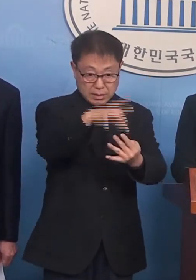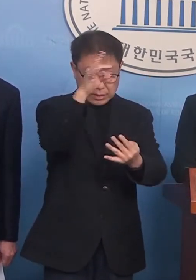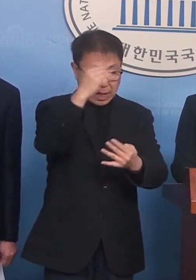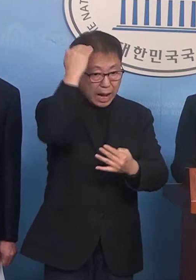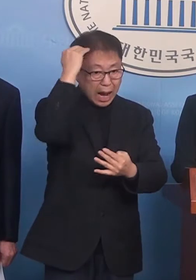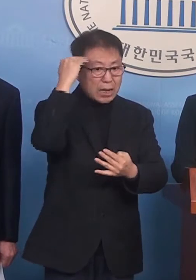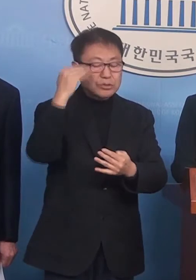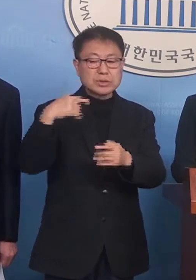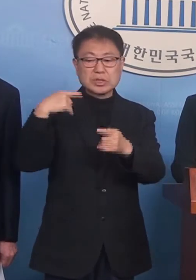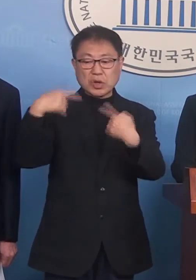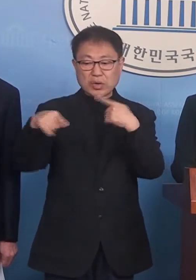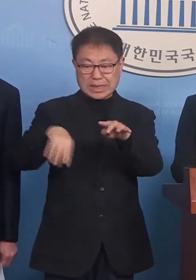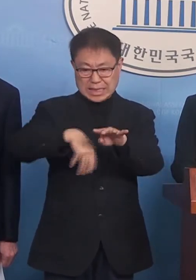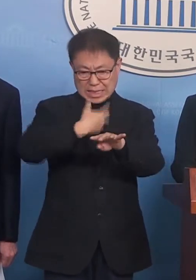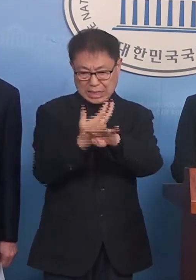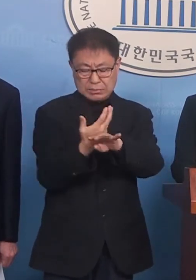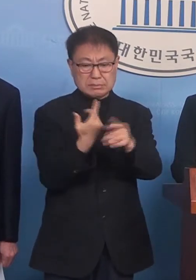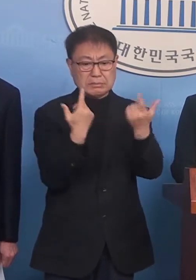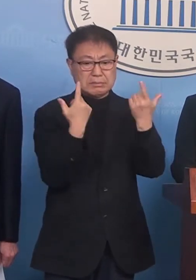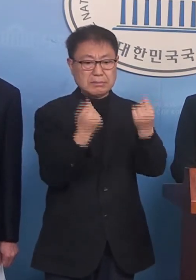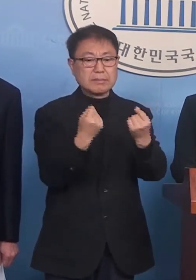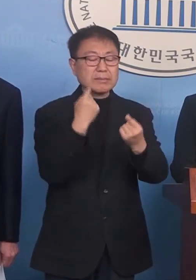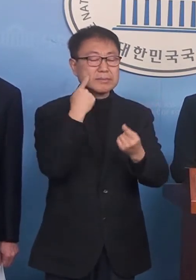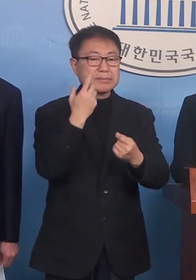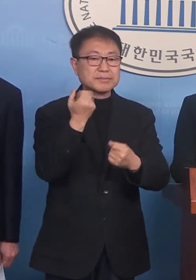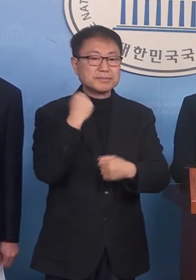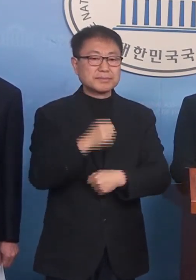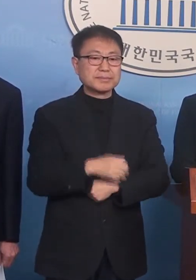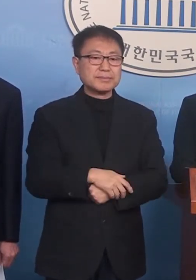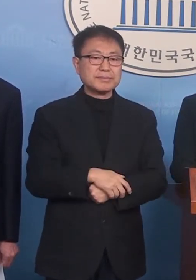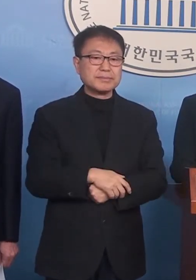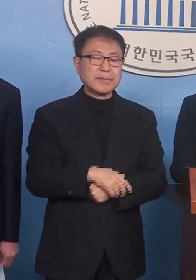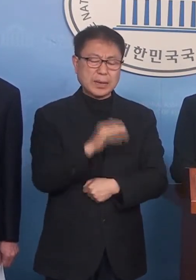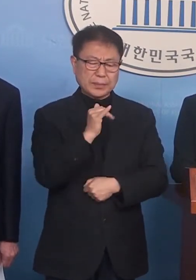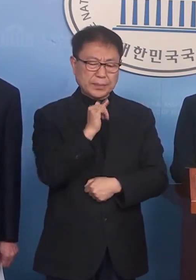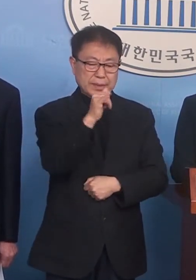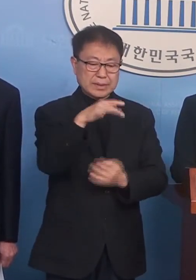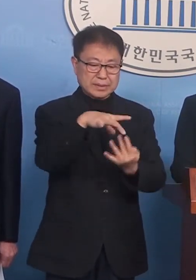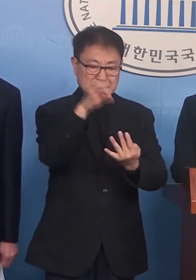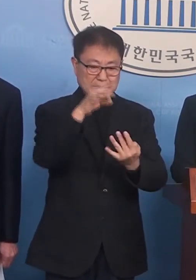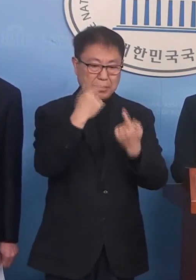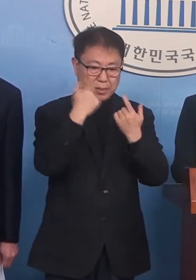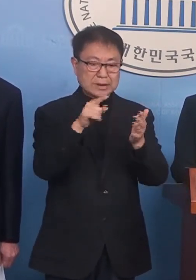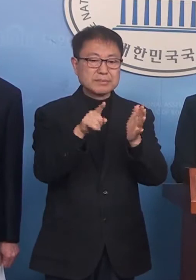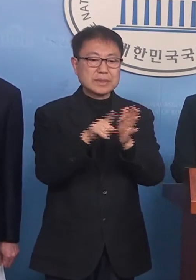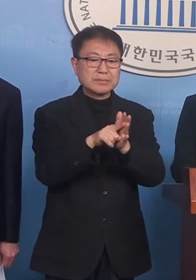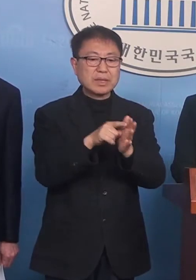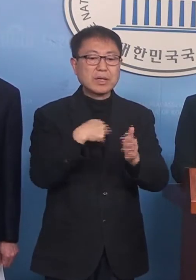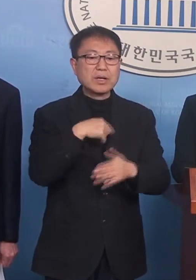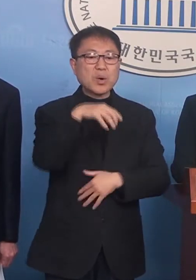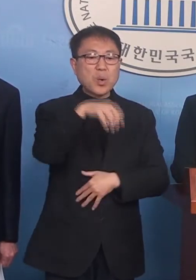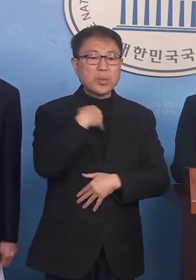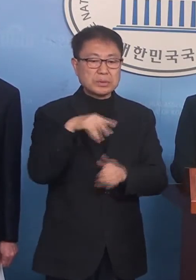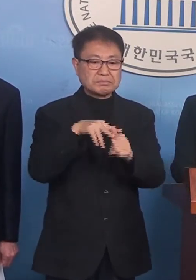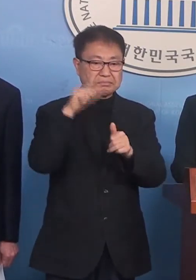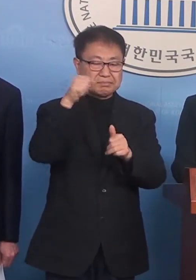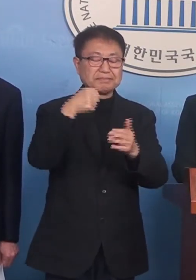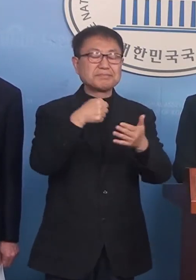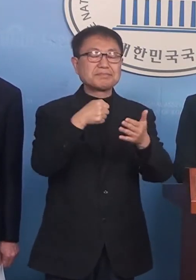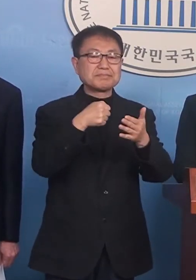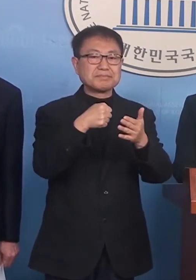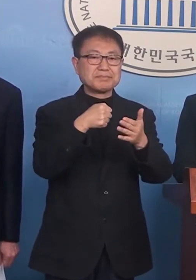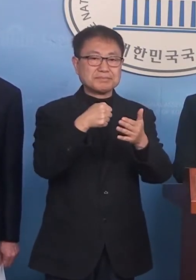대한민국 정치개혁의 바로미터가 될 것입니다. 그 위대한 선택을 확신하며 안양 동안을 출마를